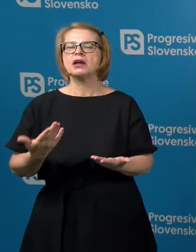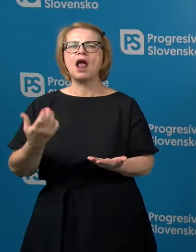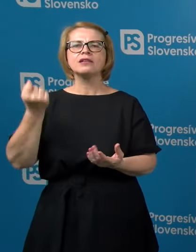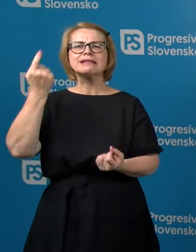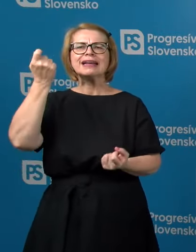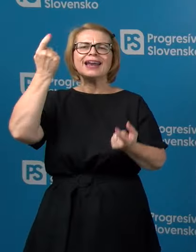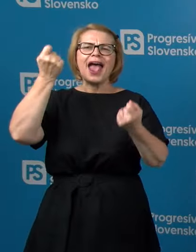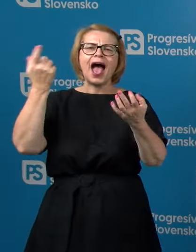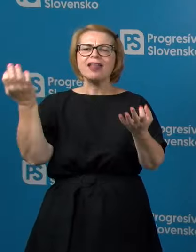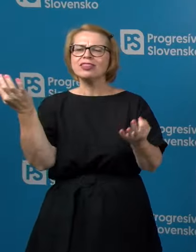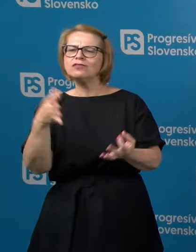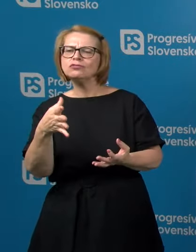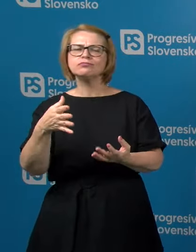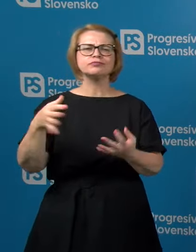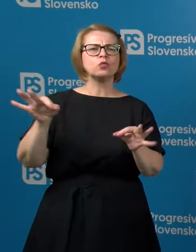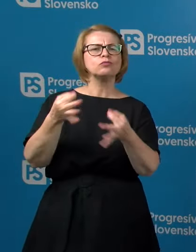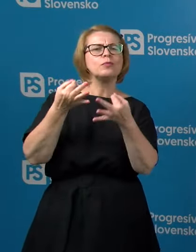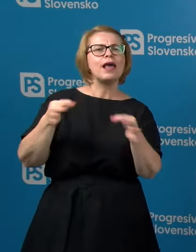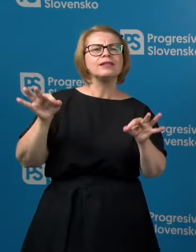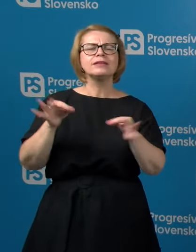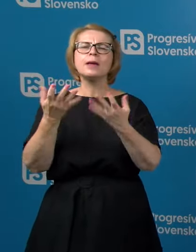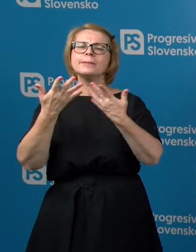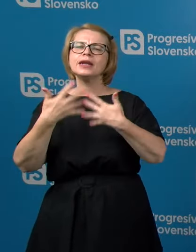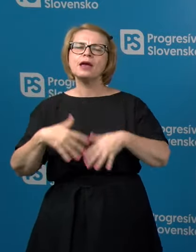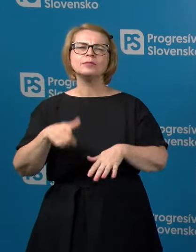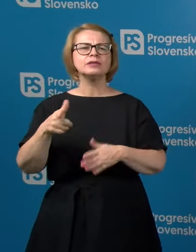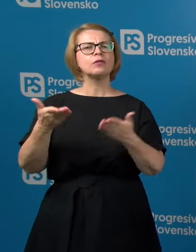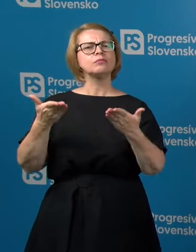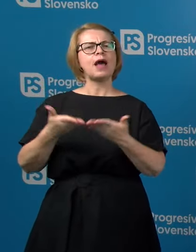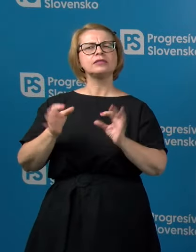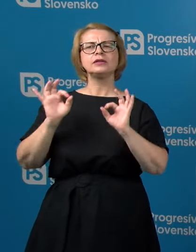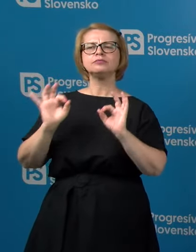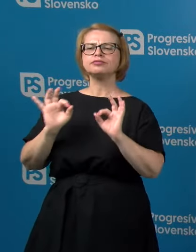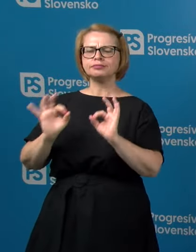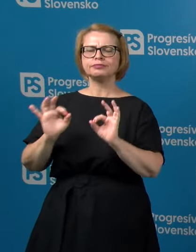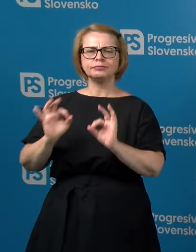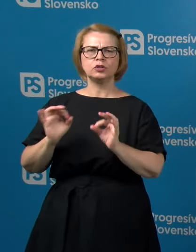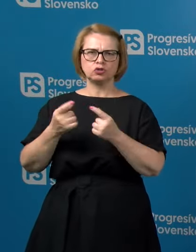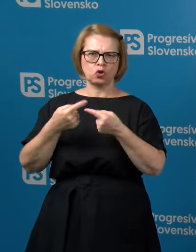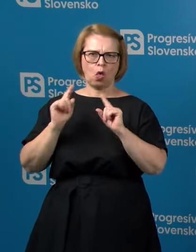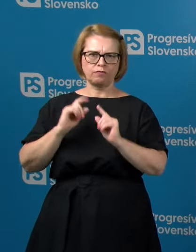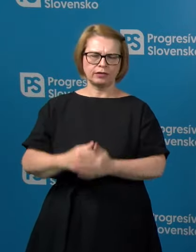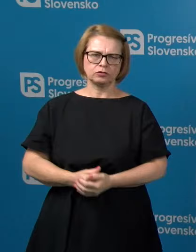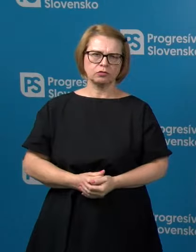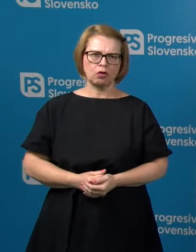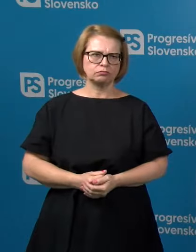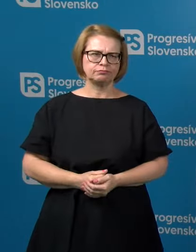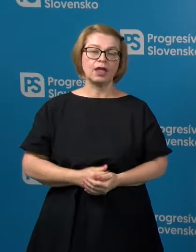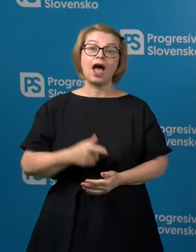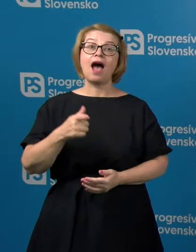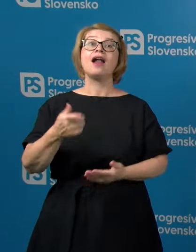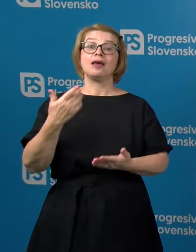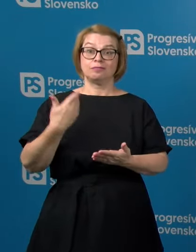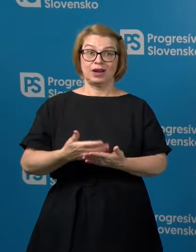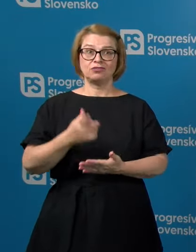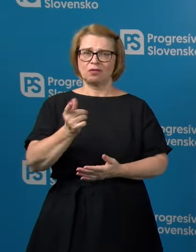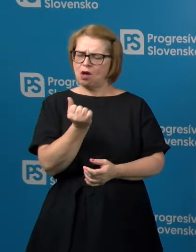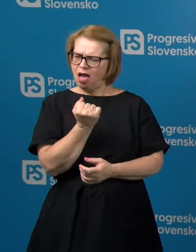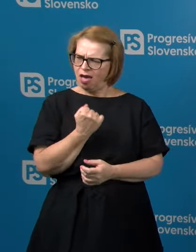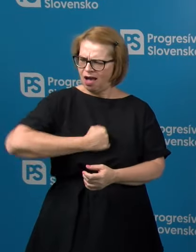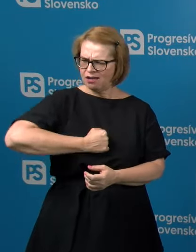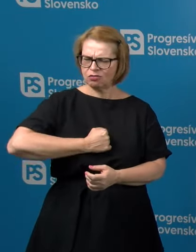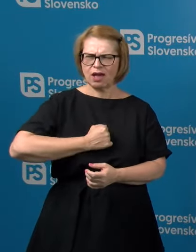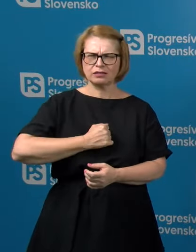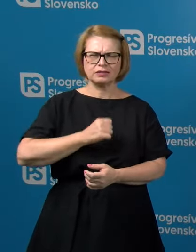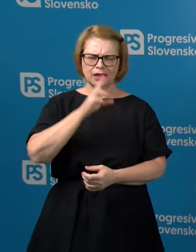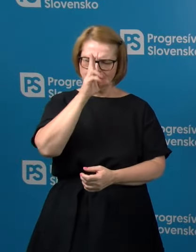kreatívny priemysel stal jednou z ekonomických priorít Slovenska. Je to preto, lebo arogancia a